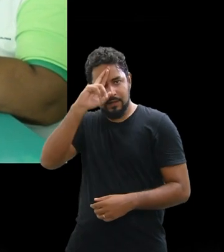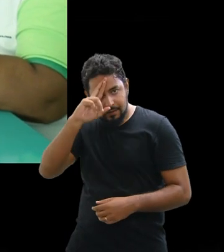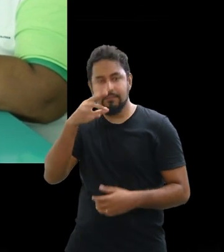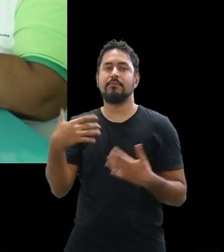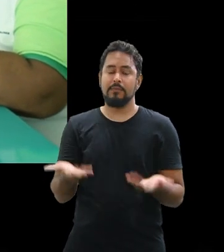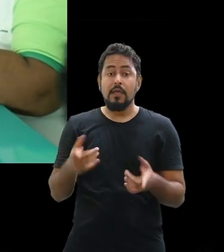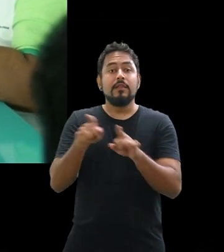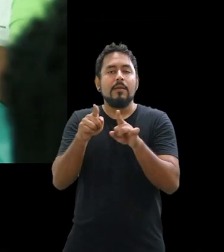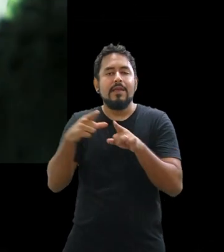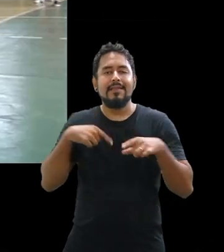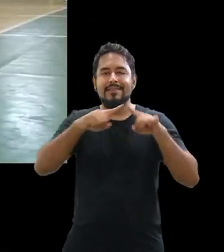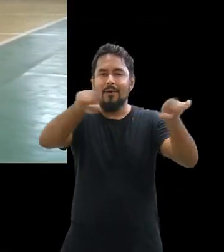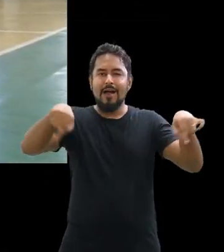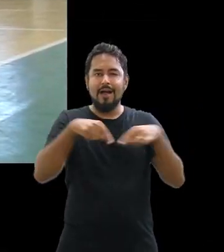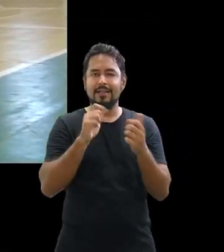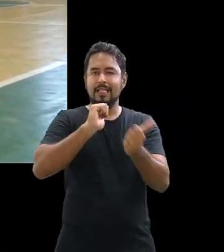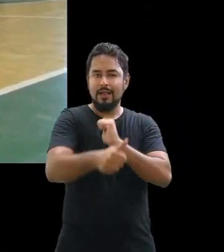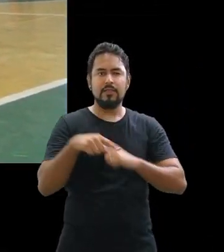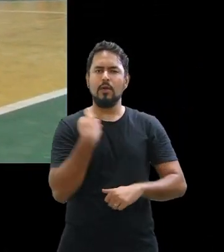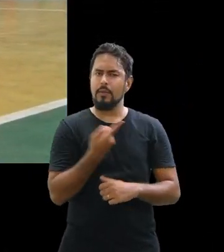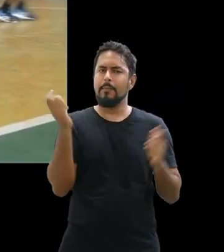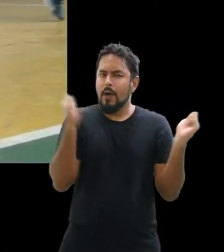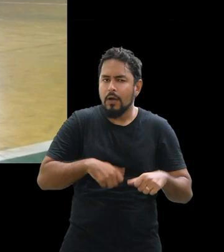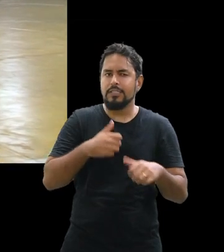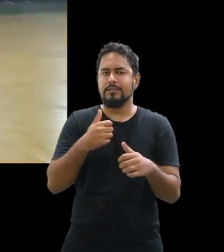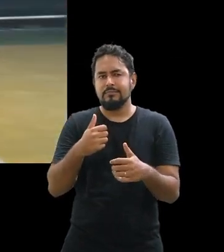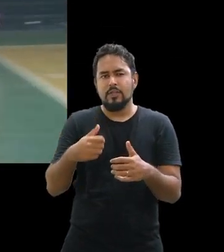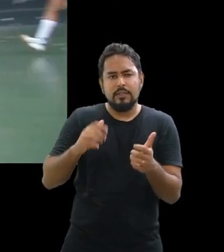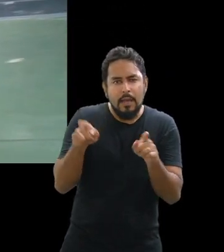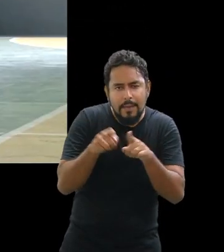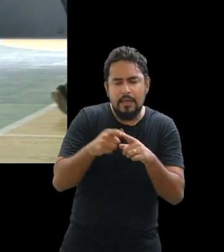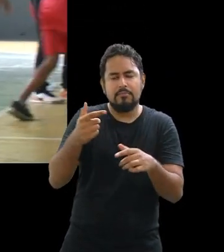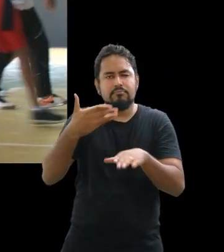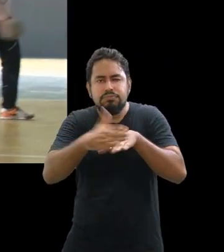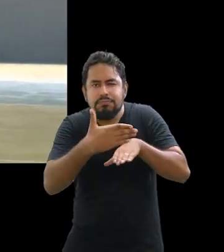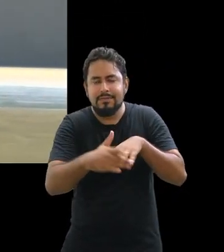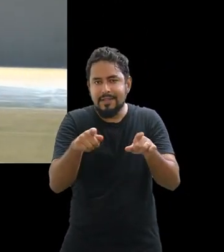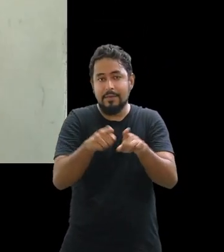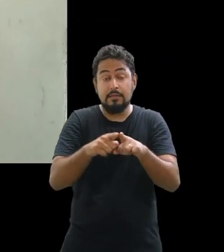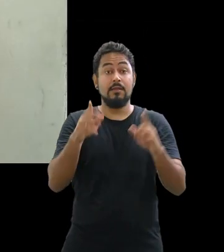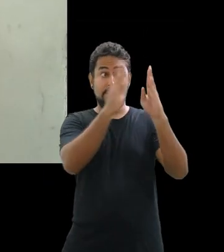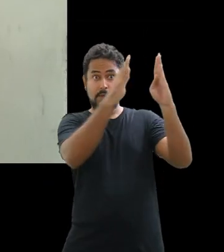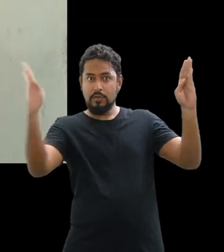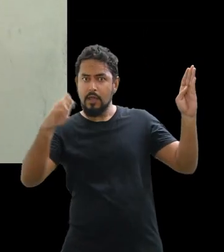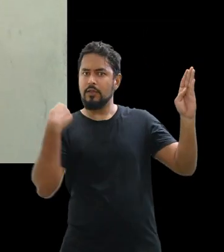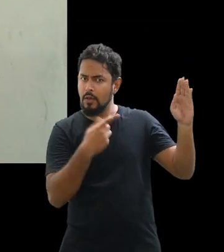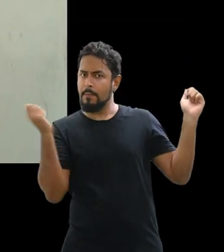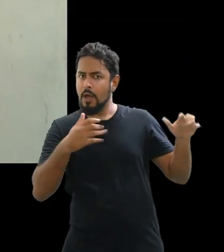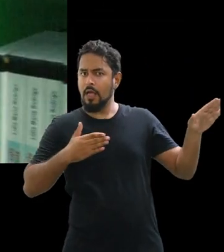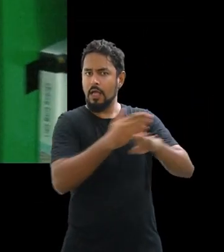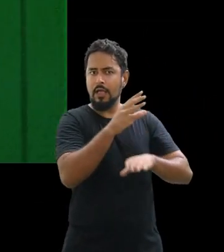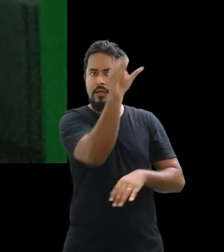fornece nossa alimentação durante o dia. Tem a quadra de esporte que a gente pode usar durante a noite também para fazer algumas práticas que a gente queira. Tem